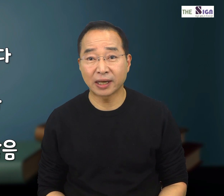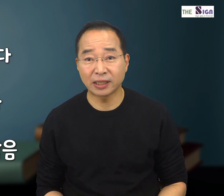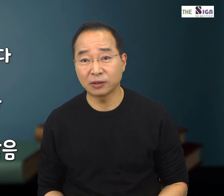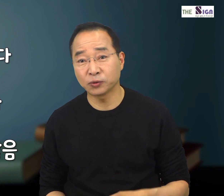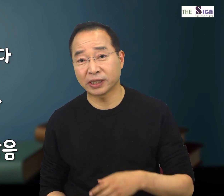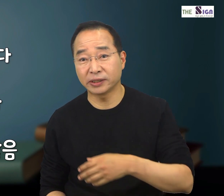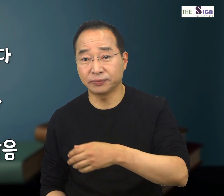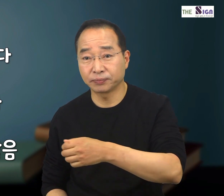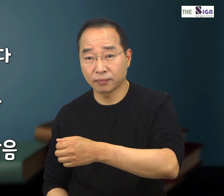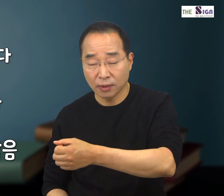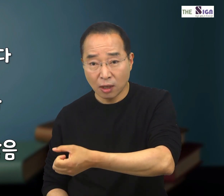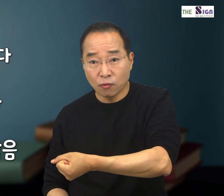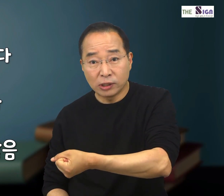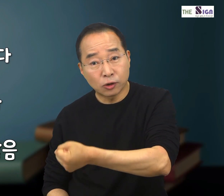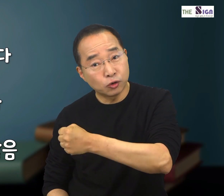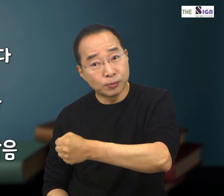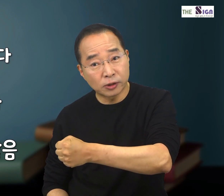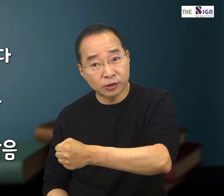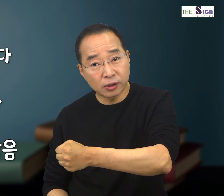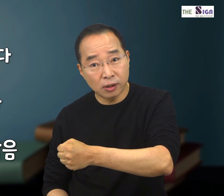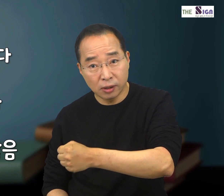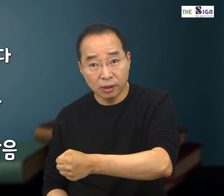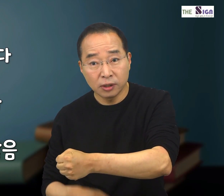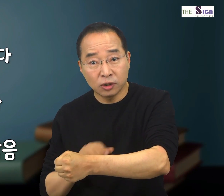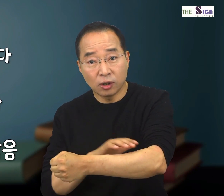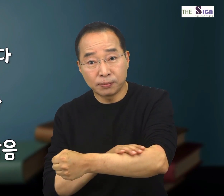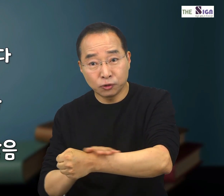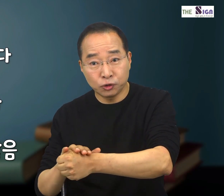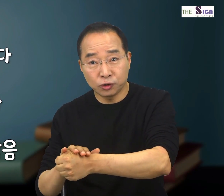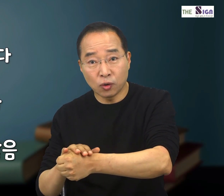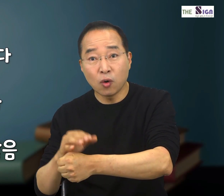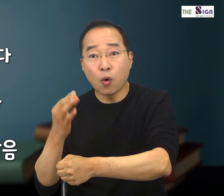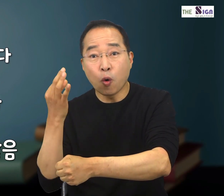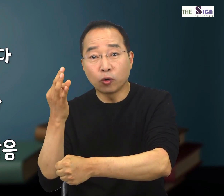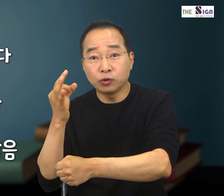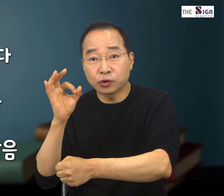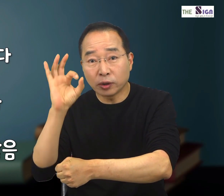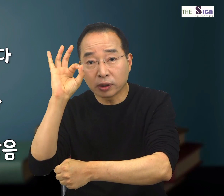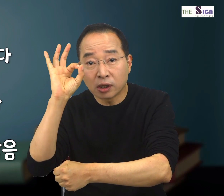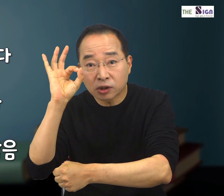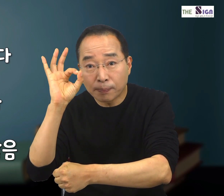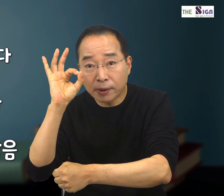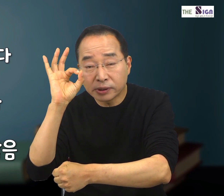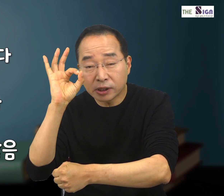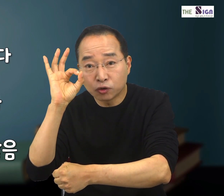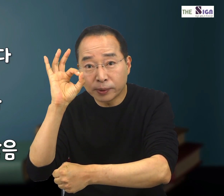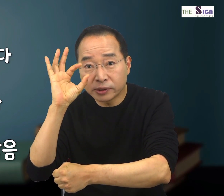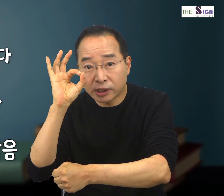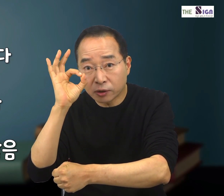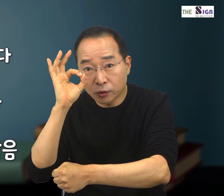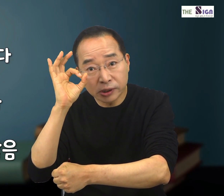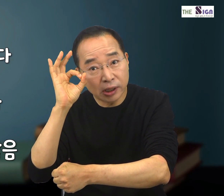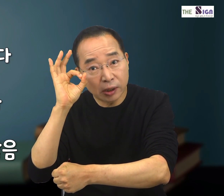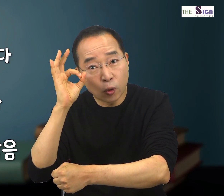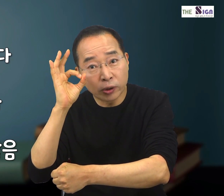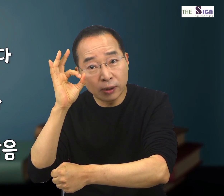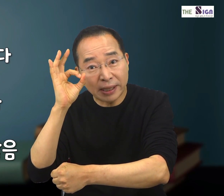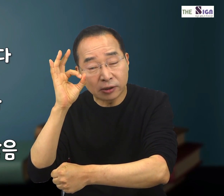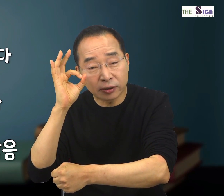간단하다는 동작은 왼손으로 주먹 쥐어서 옆으로 누이고 오른손 첫 번째, 두 번째로 이제 고리를